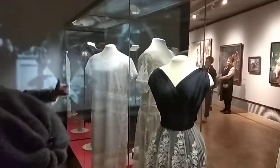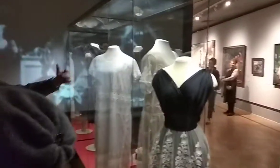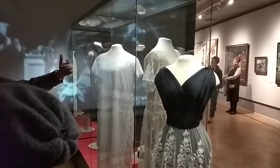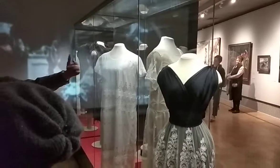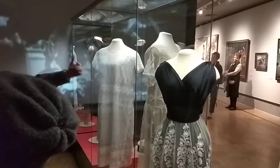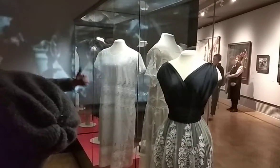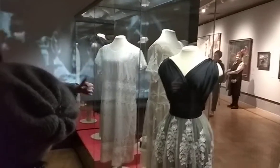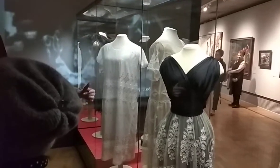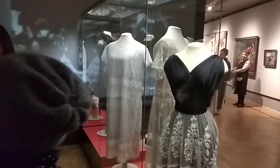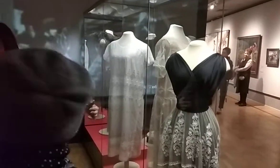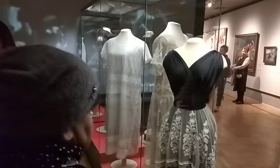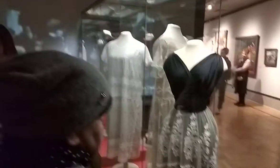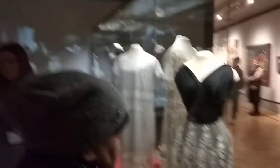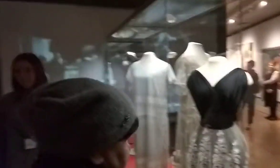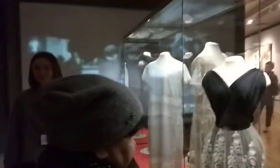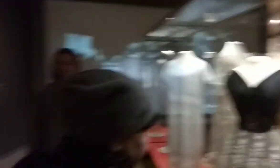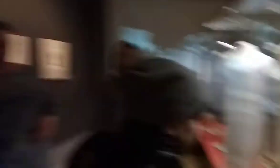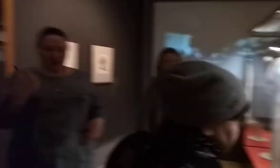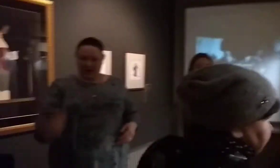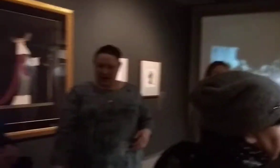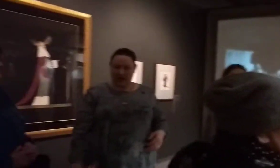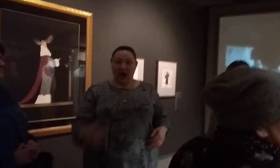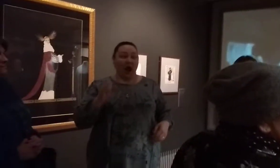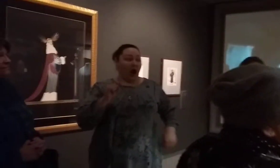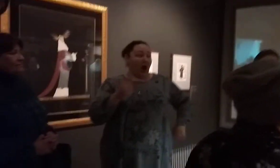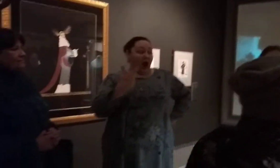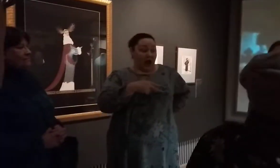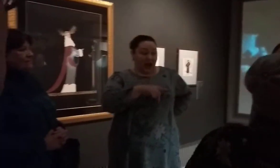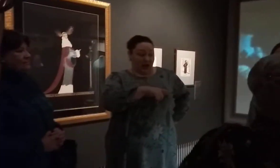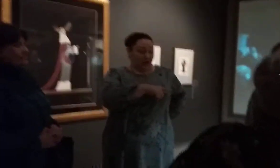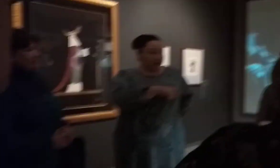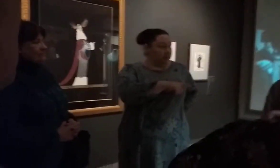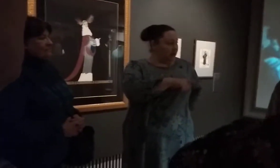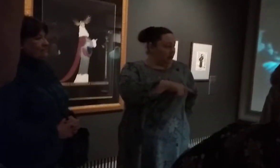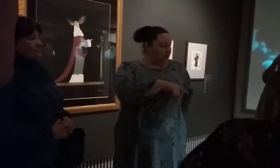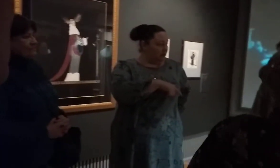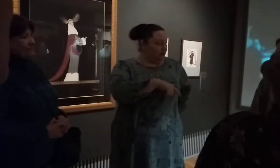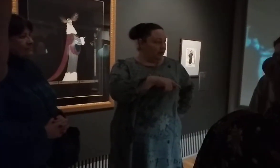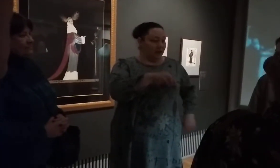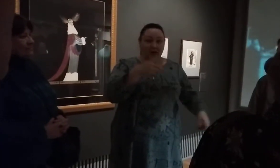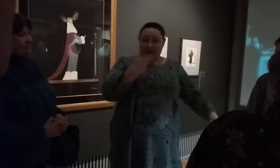это длина мини, как ни странно. И лишь позднее появляются платья... Это мини?